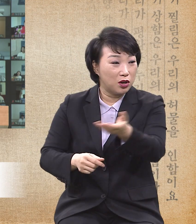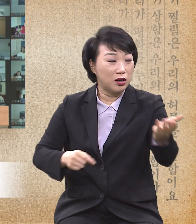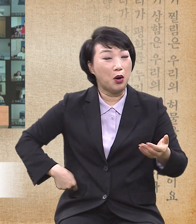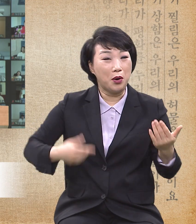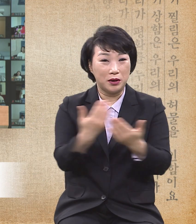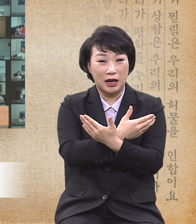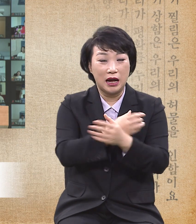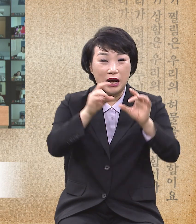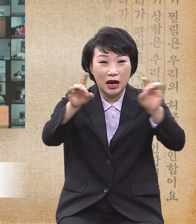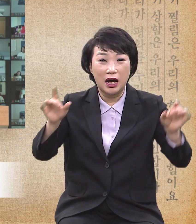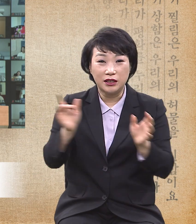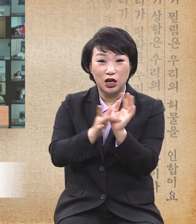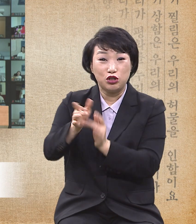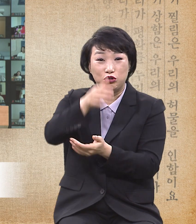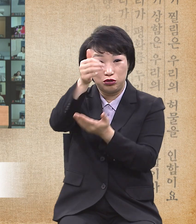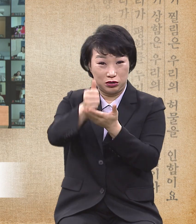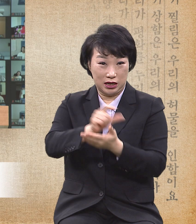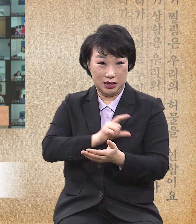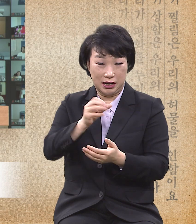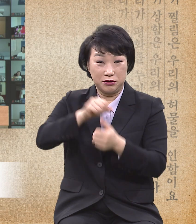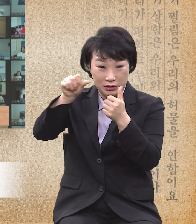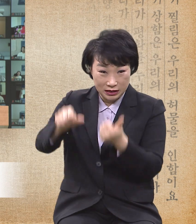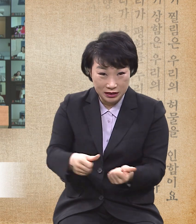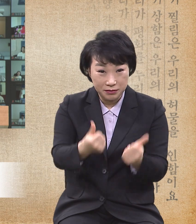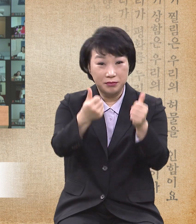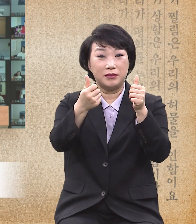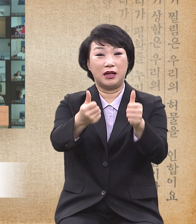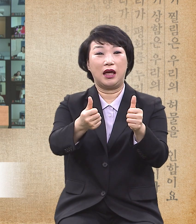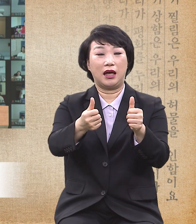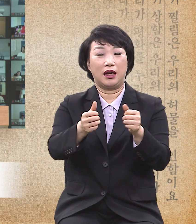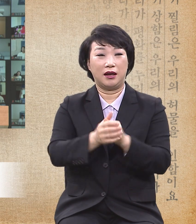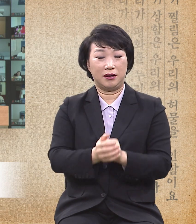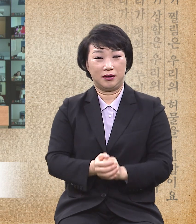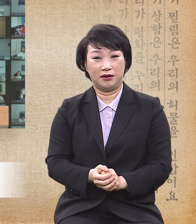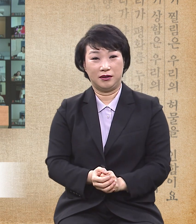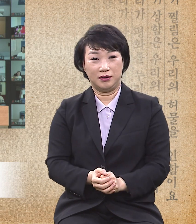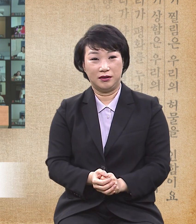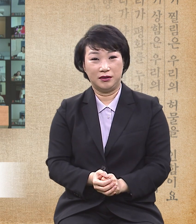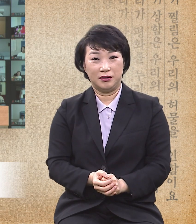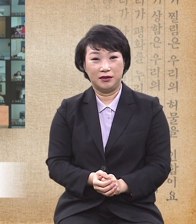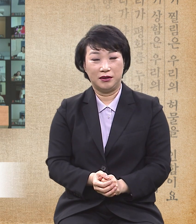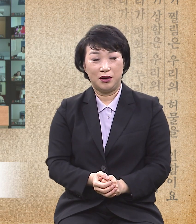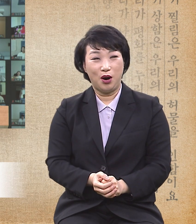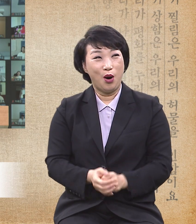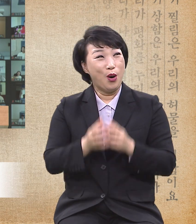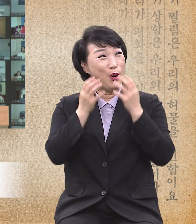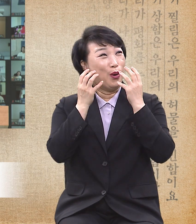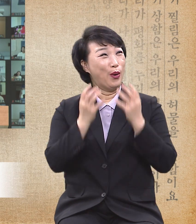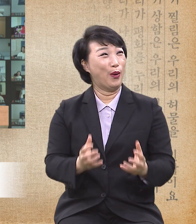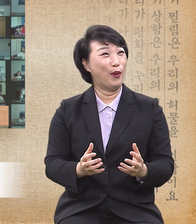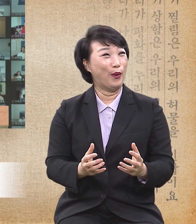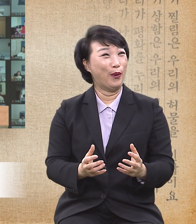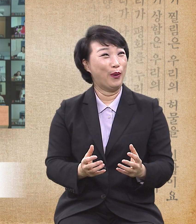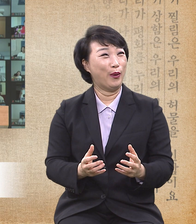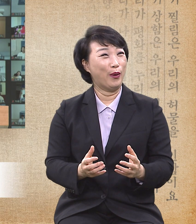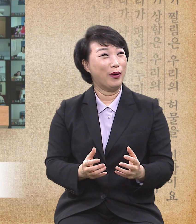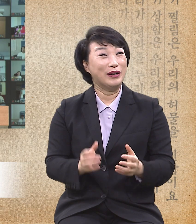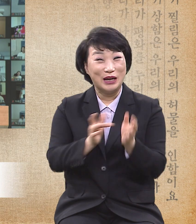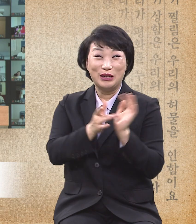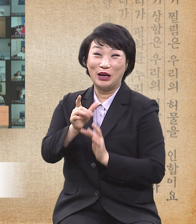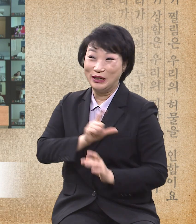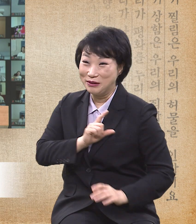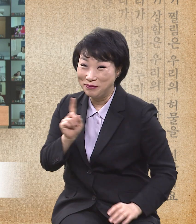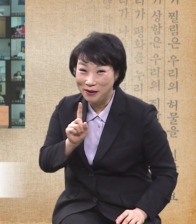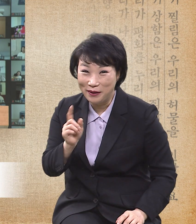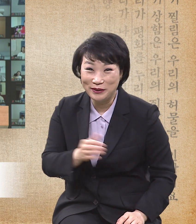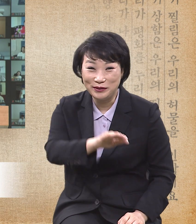회개하여 각각 예수 그리스도의 이름으로 침례를 받고 어마어마한 사건이요. 그 이름이